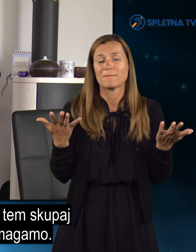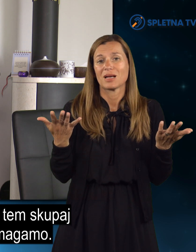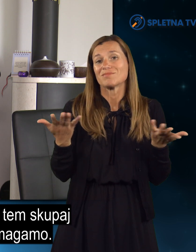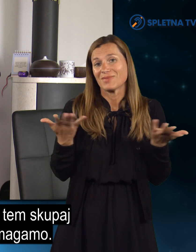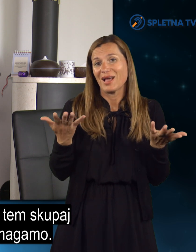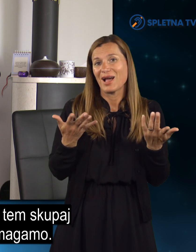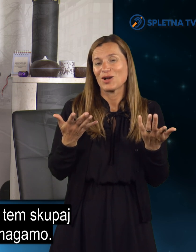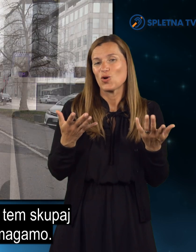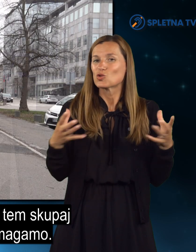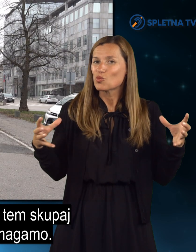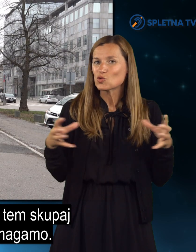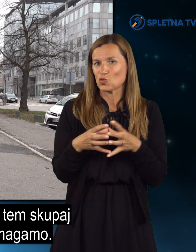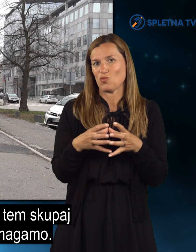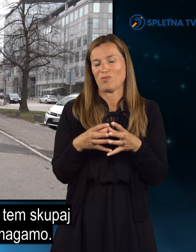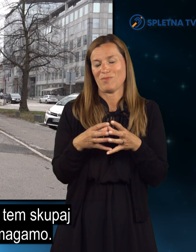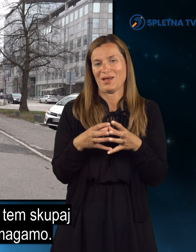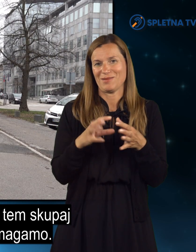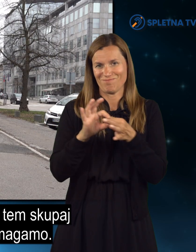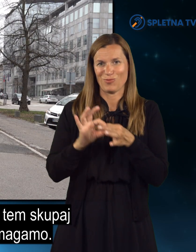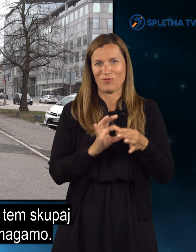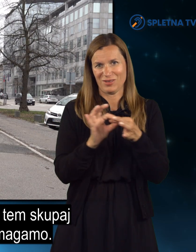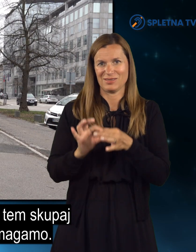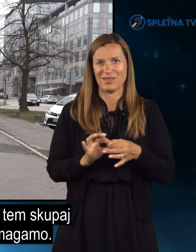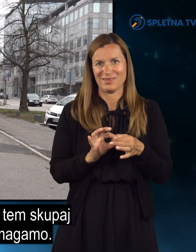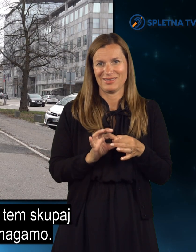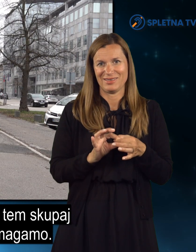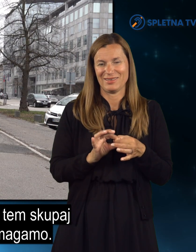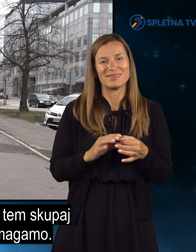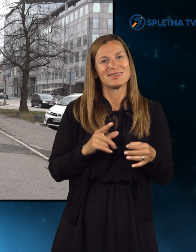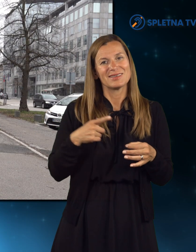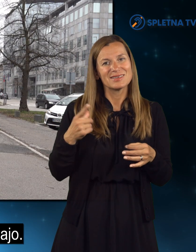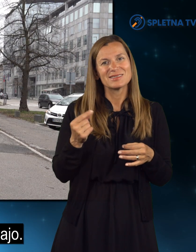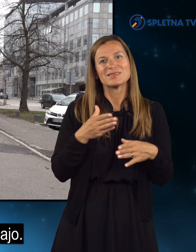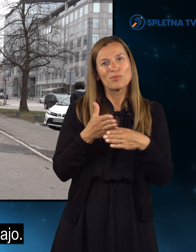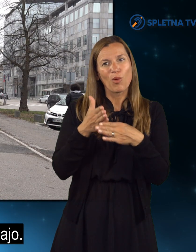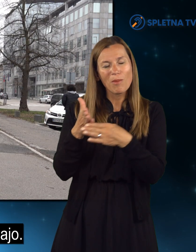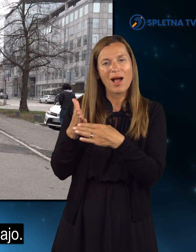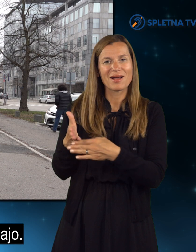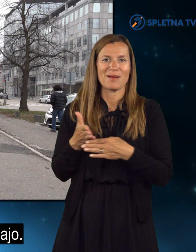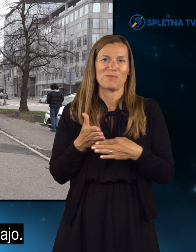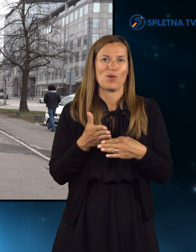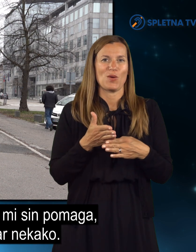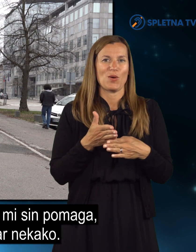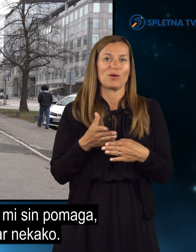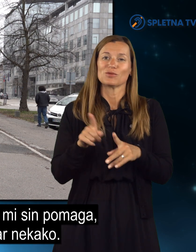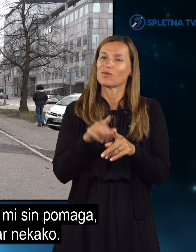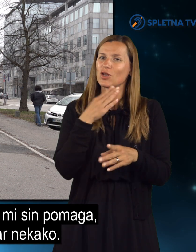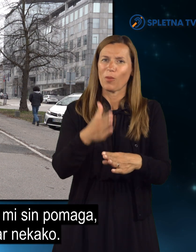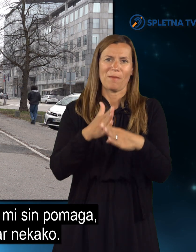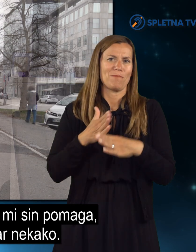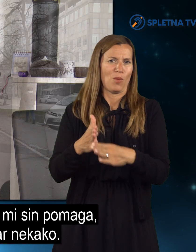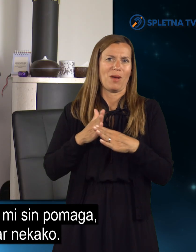ja, nekako smo skupaj stopili in si pomagamo in mi pomagajo. Pa je ta